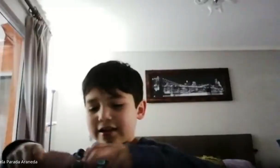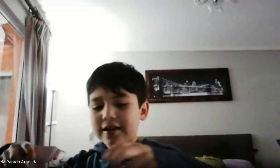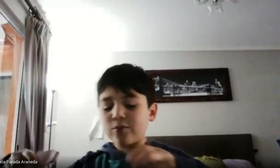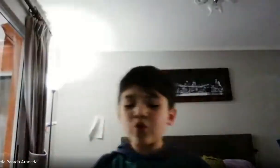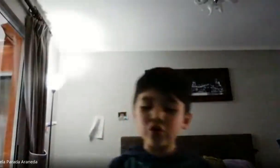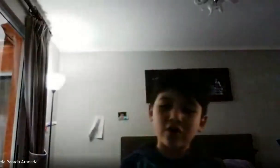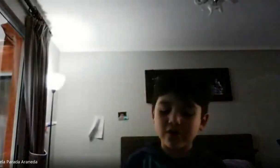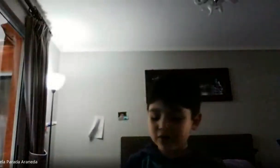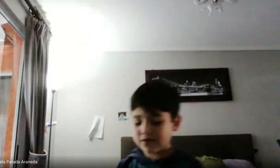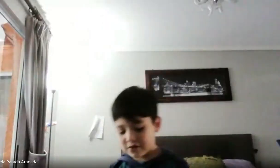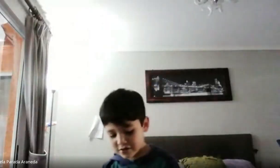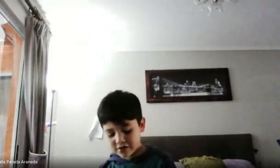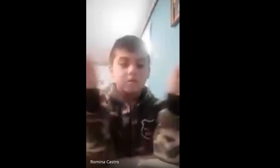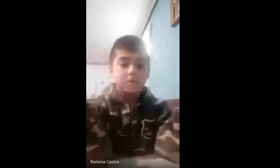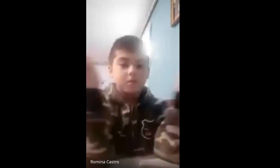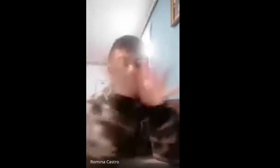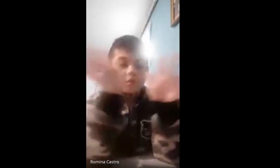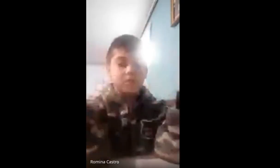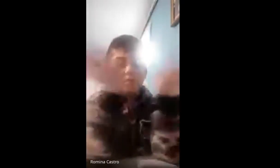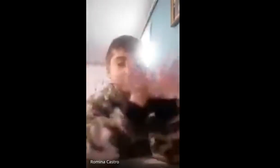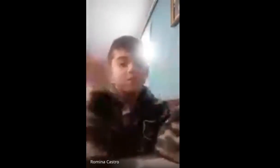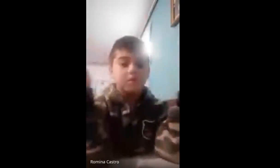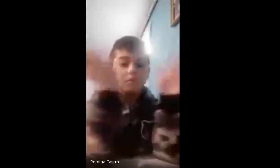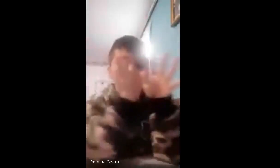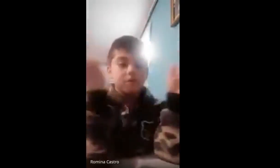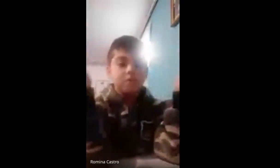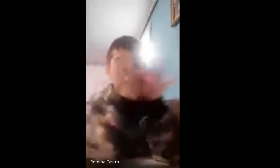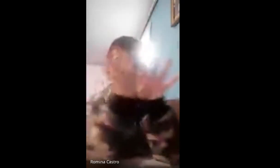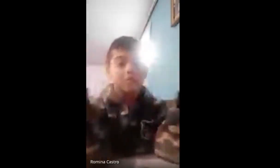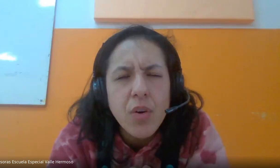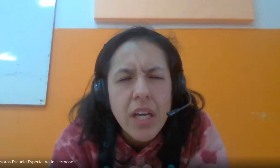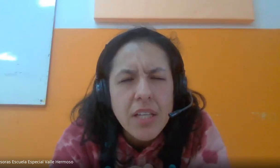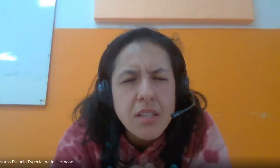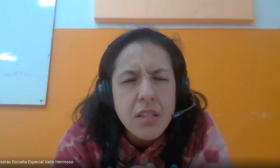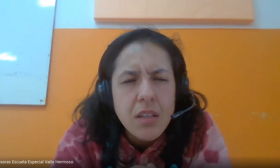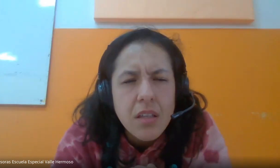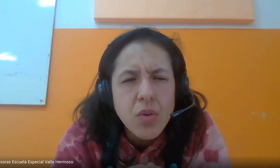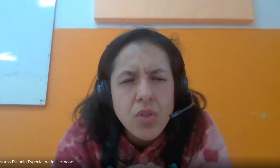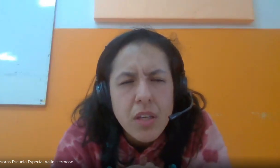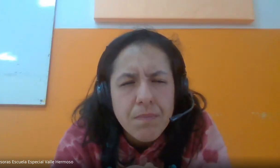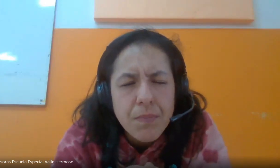El dibujo. El dibujo. ¿Cuál, Nicolás? ¿Qué cosa?